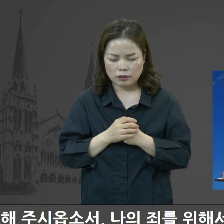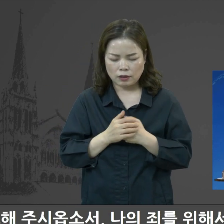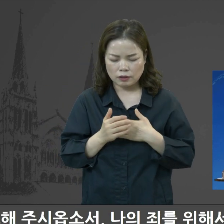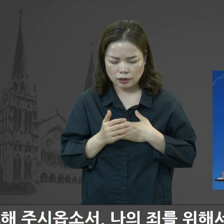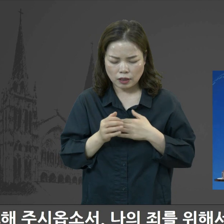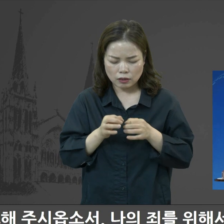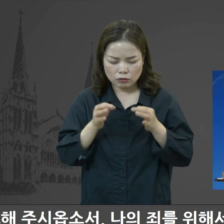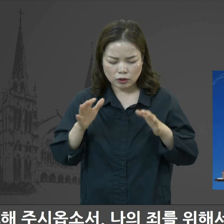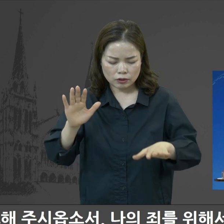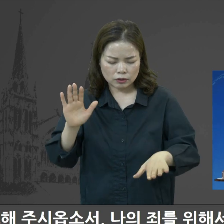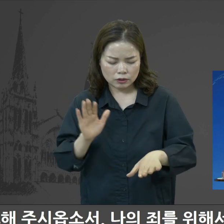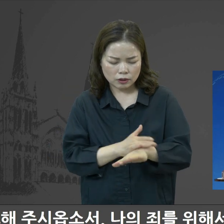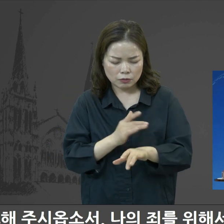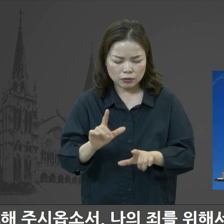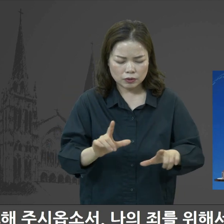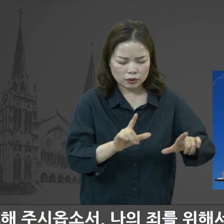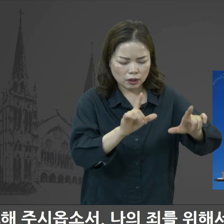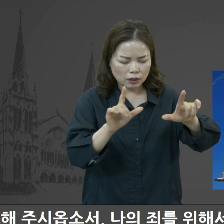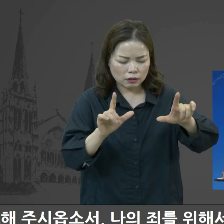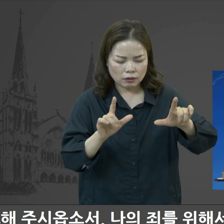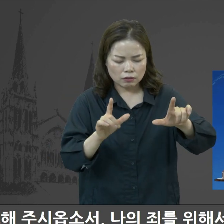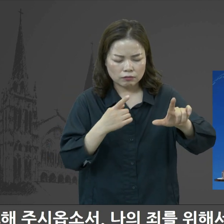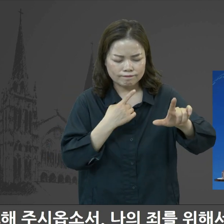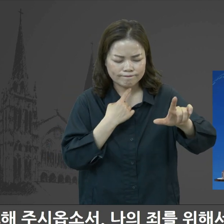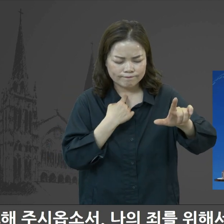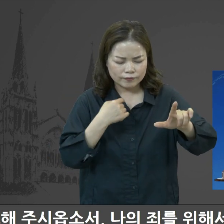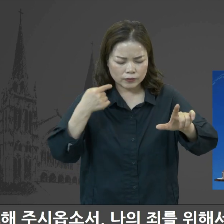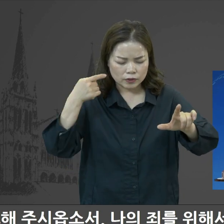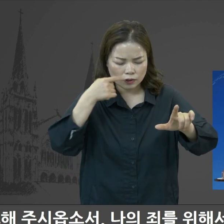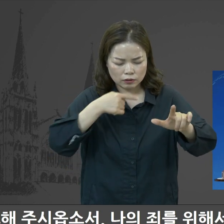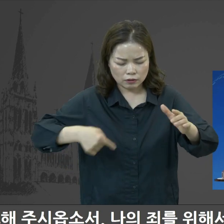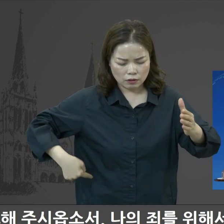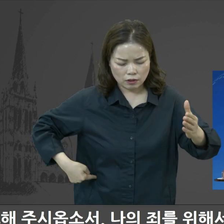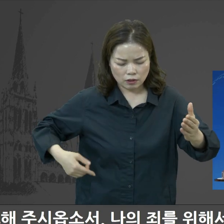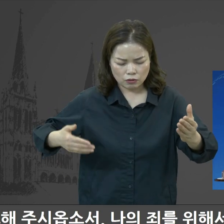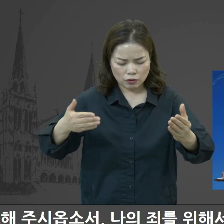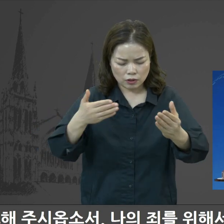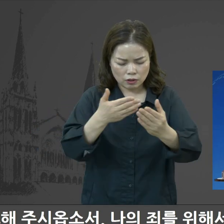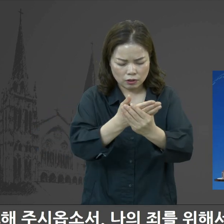내가 그동안 잘못 살았던 거 철저하게 회개하며